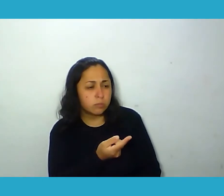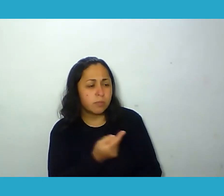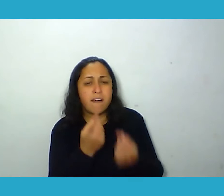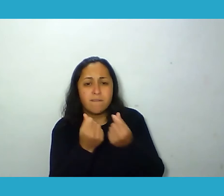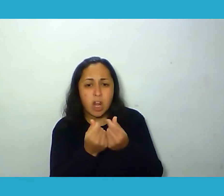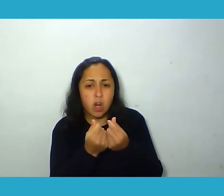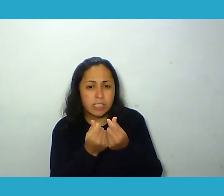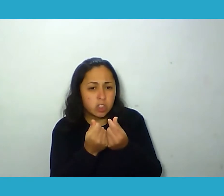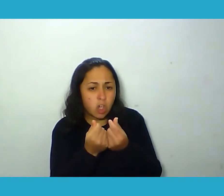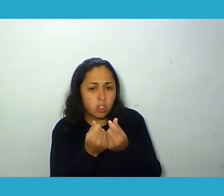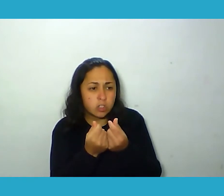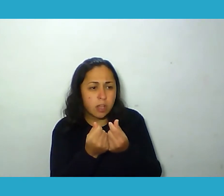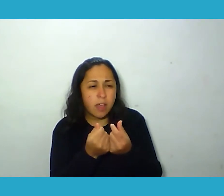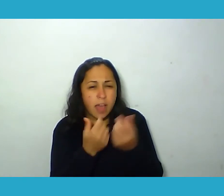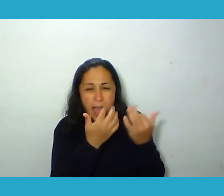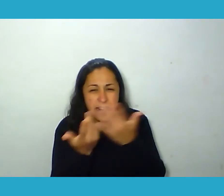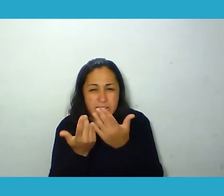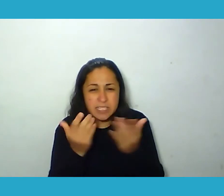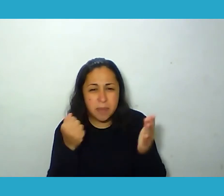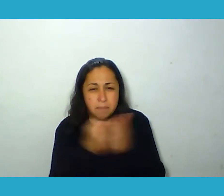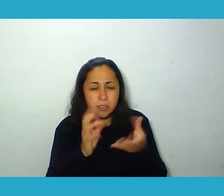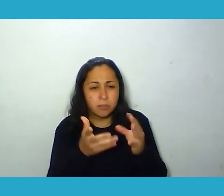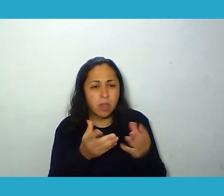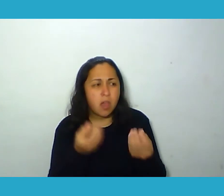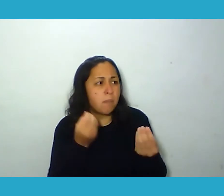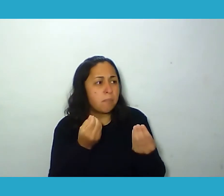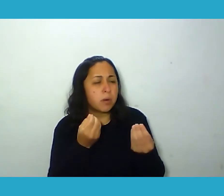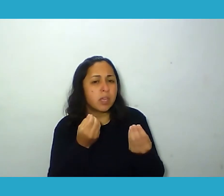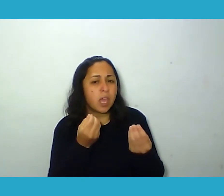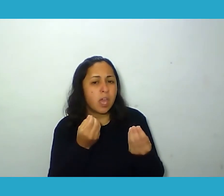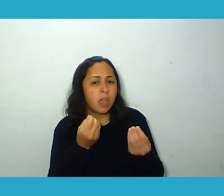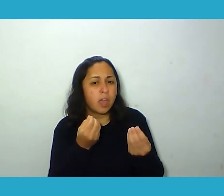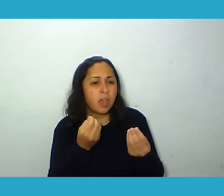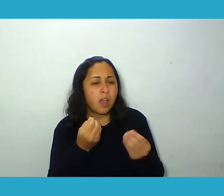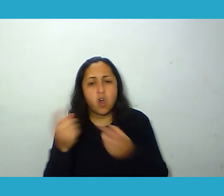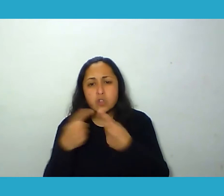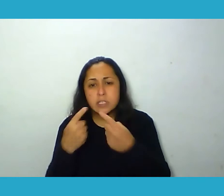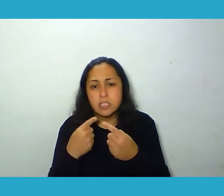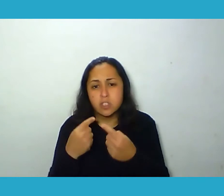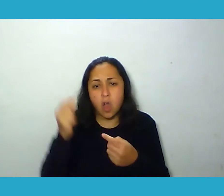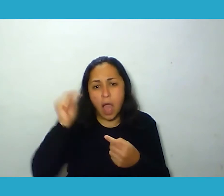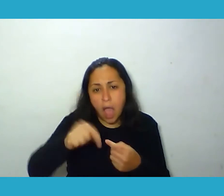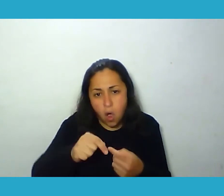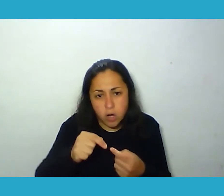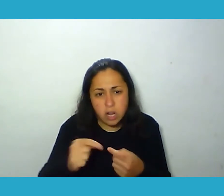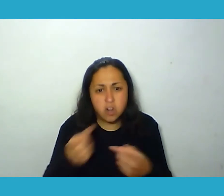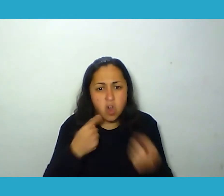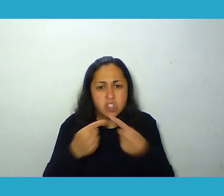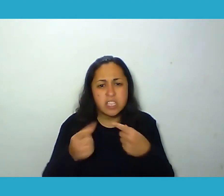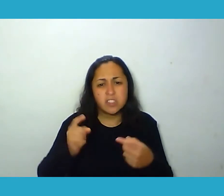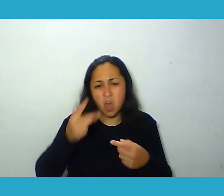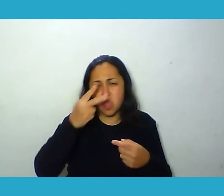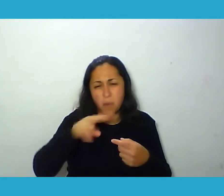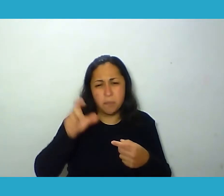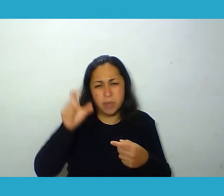la valoración para este análisis de impacto ambiental, ¿por qué no se utilizó el censo más cercano y no el del 2010, atendiendo a la crisis que estamos